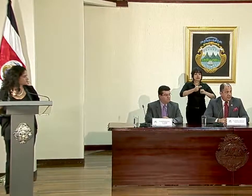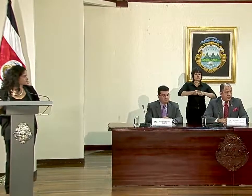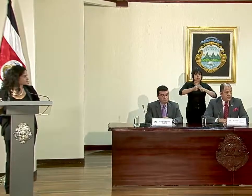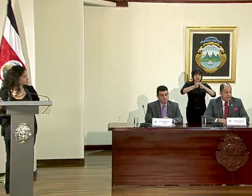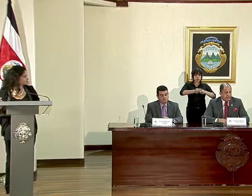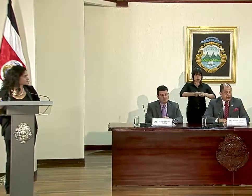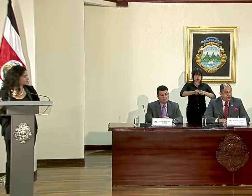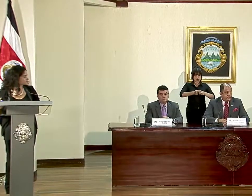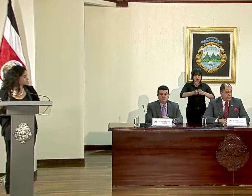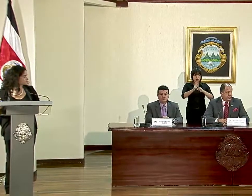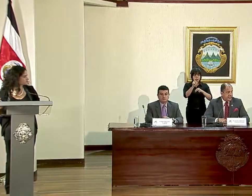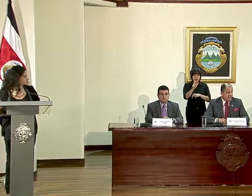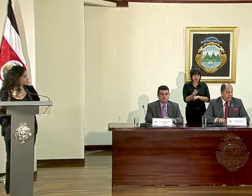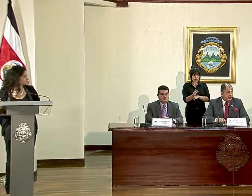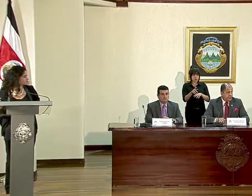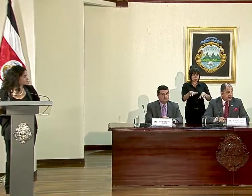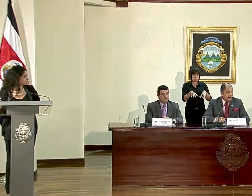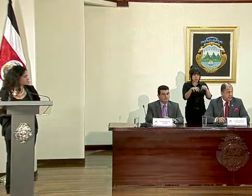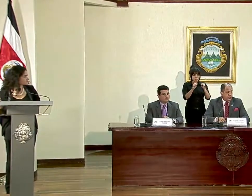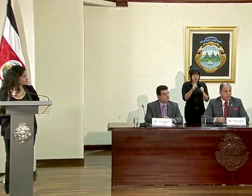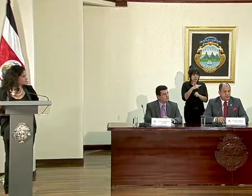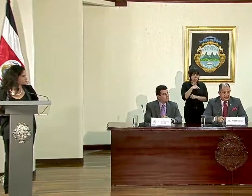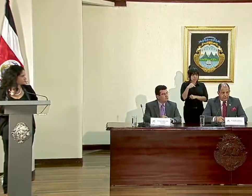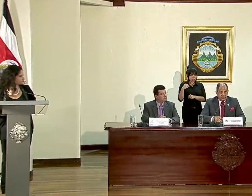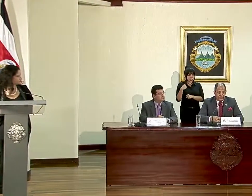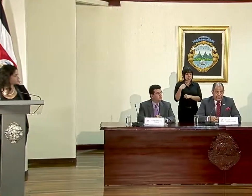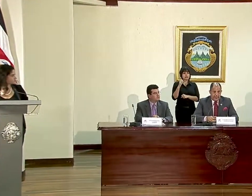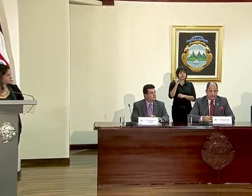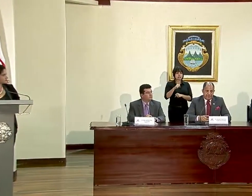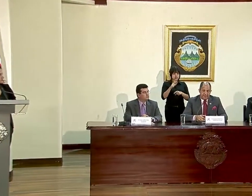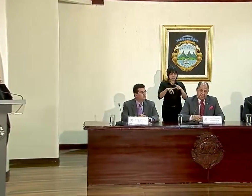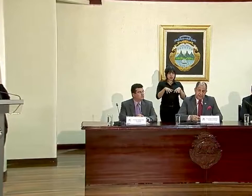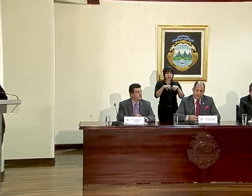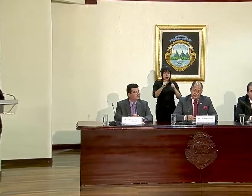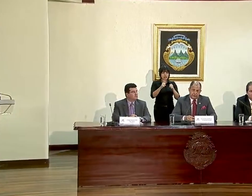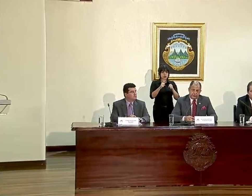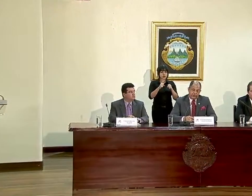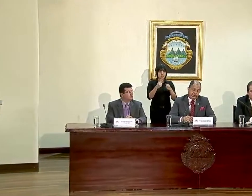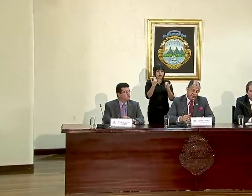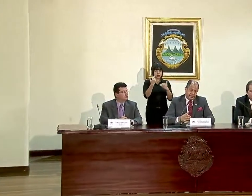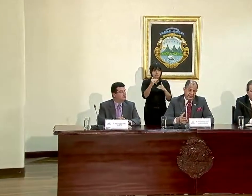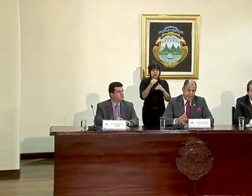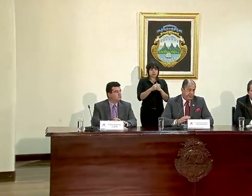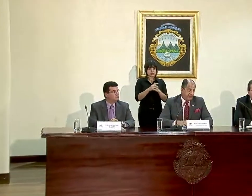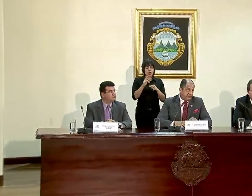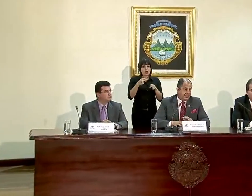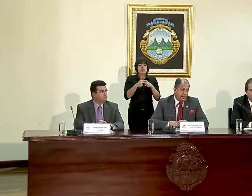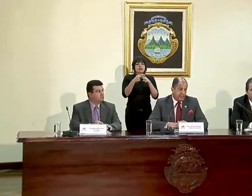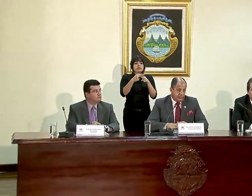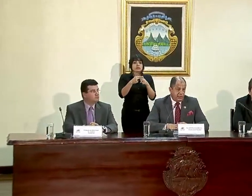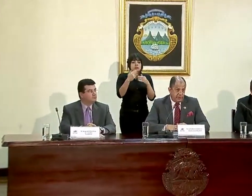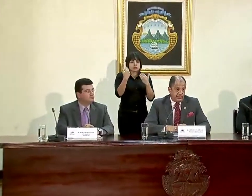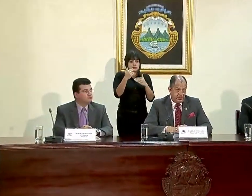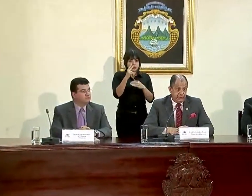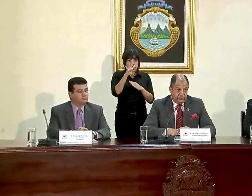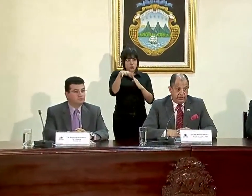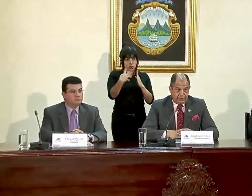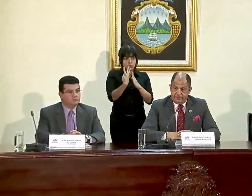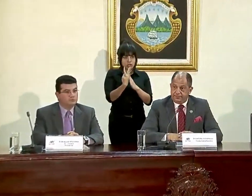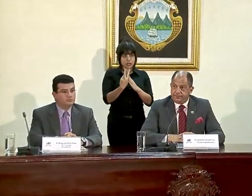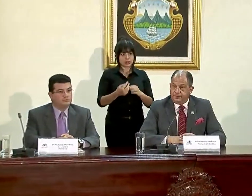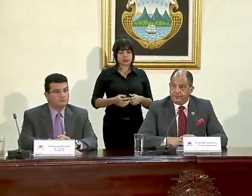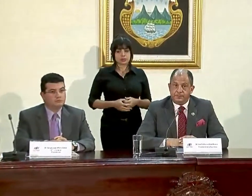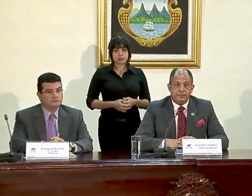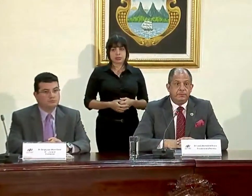la de persona que se encargue del ministerio, sí se tomará a más tardar, o se designará a más tardar en las próximas 24